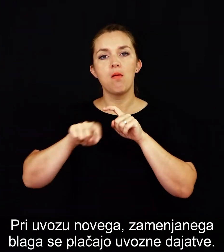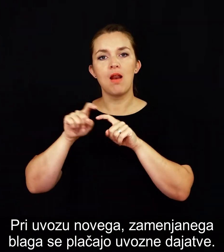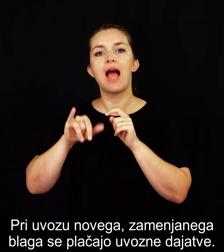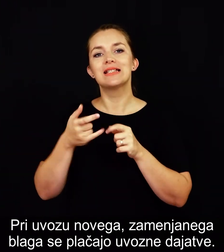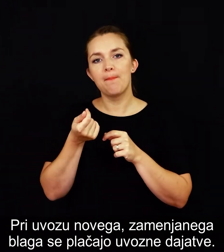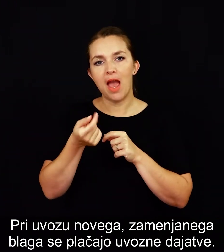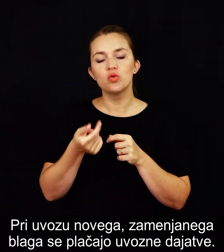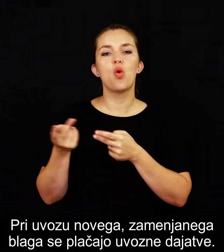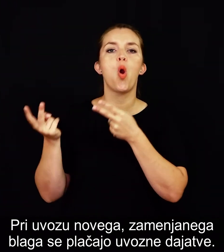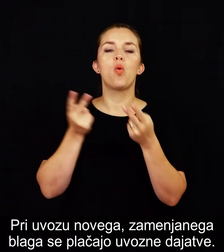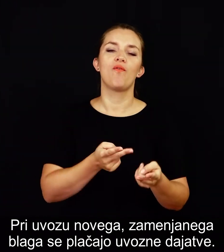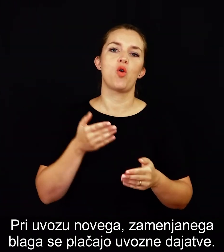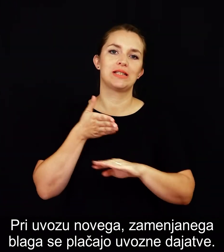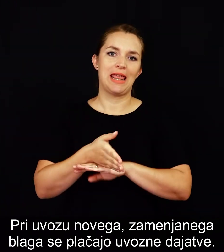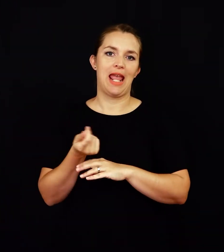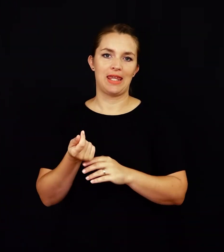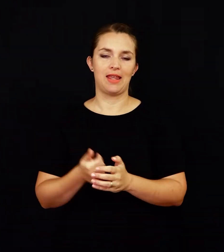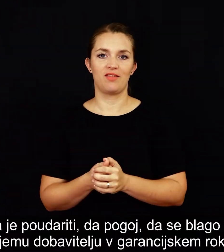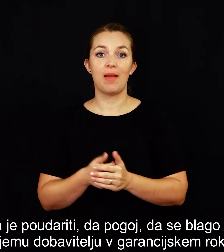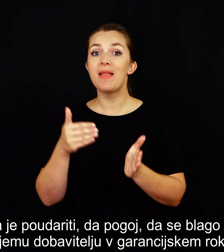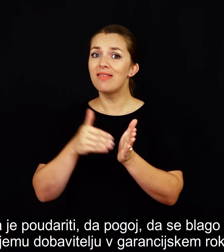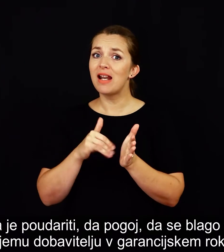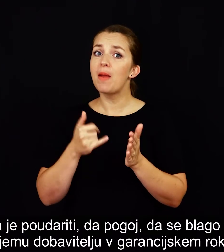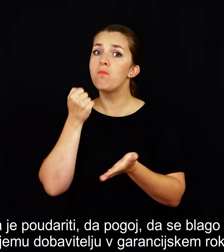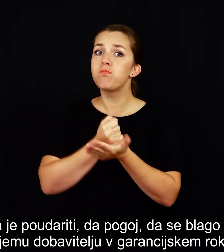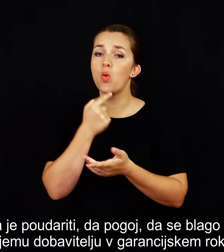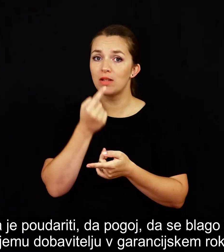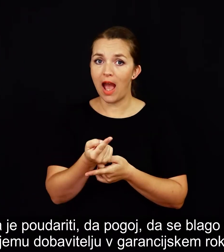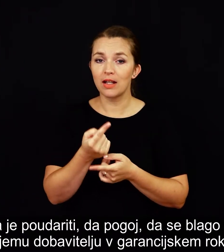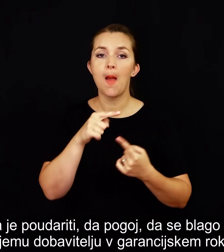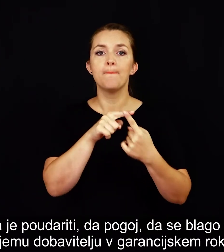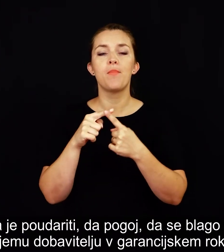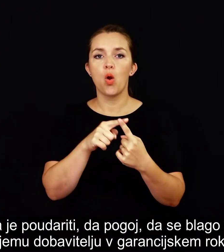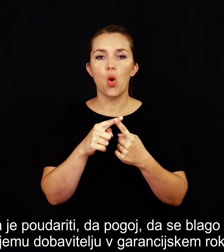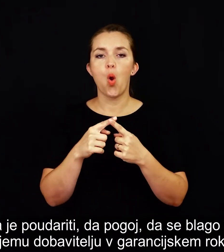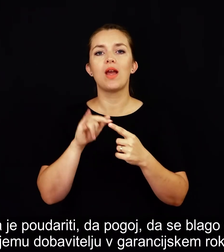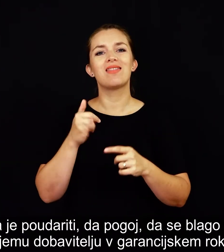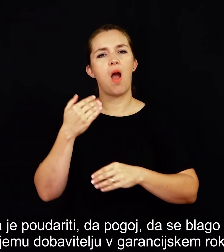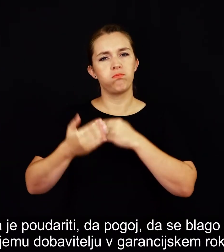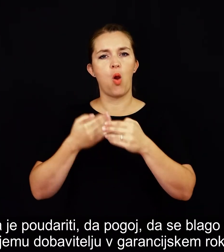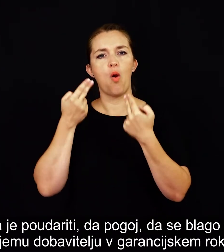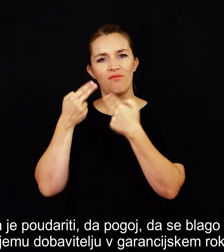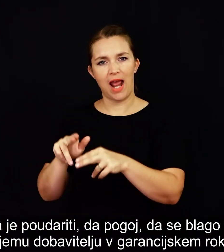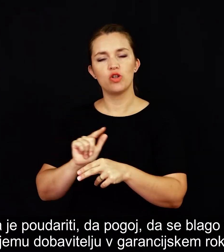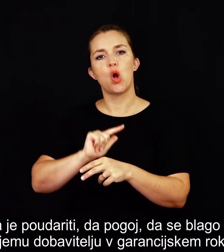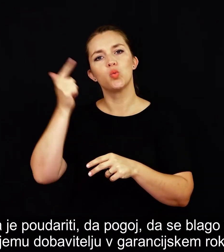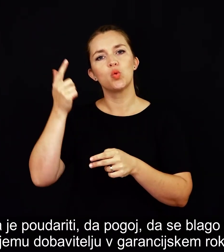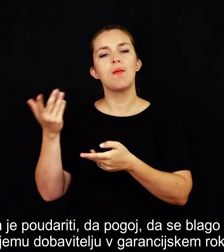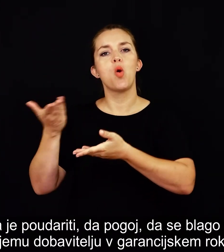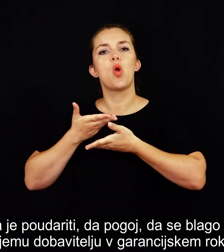plačujejo uvozne dajatve. Treba je poudariti, da pogoj, da se blago vrača tujemu dobavitelju v